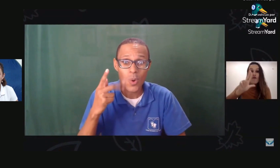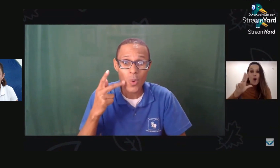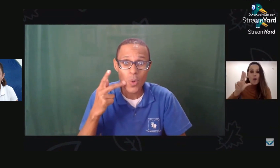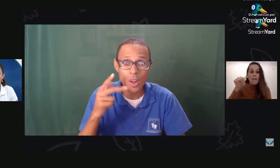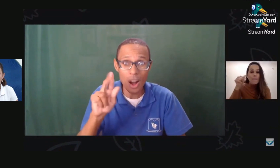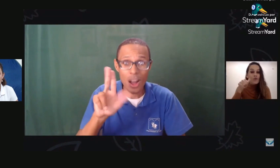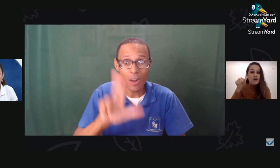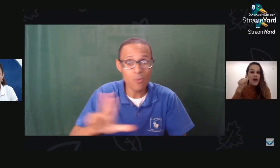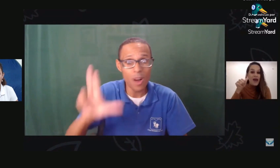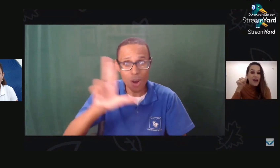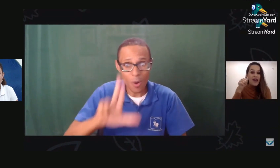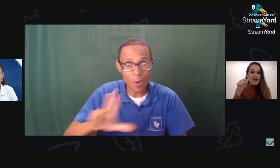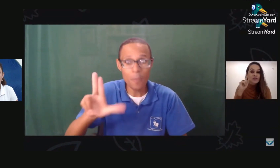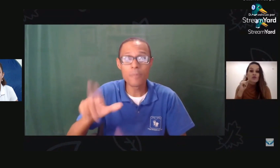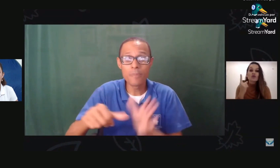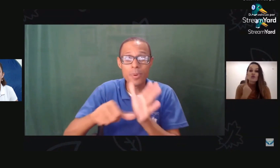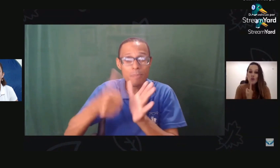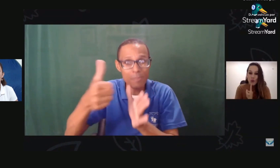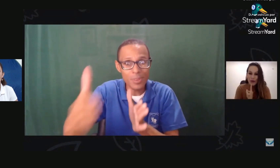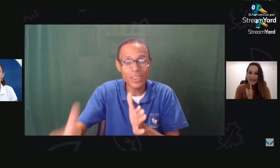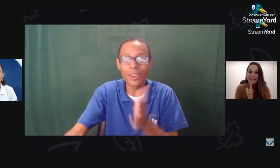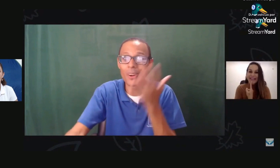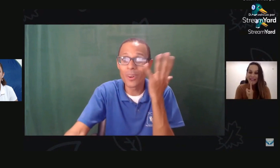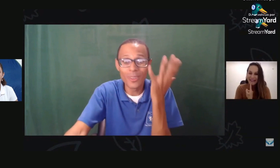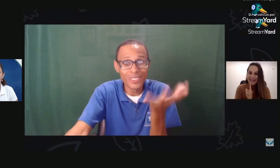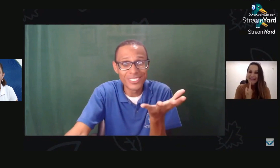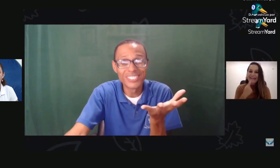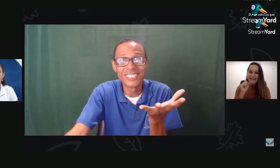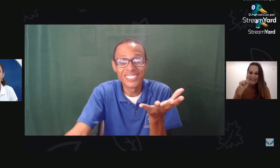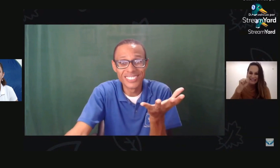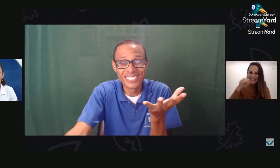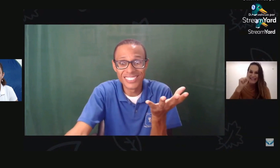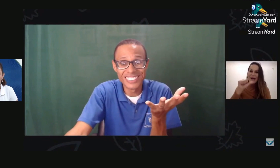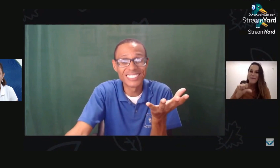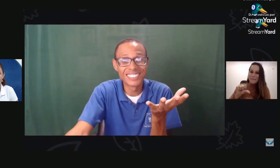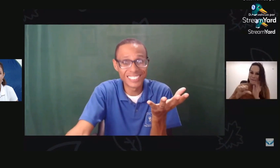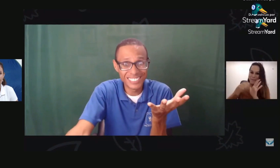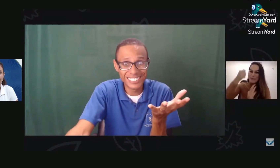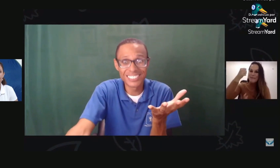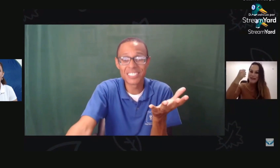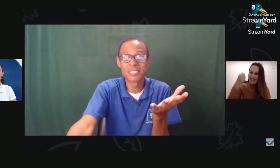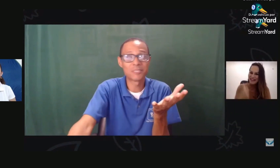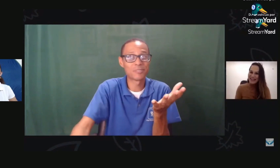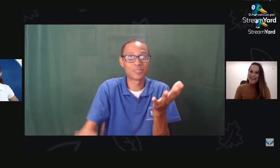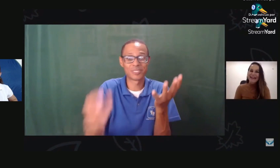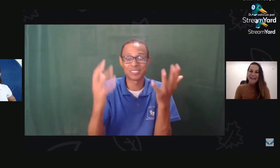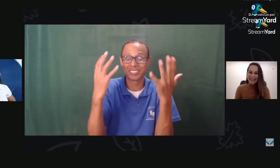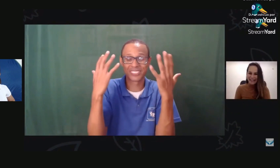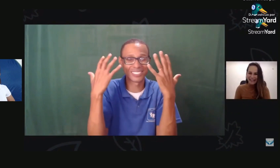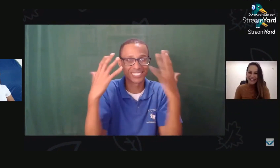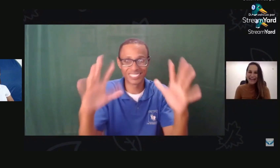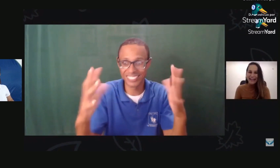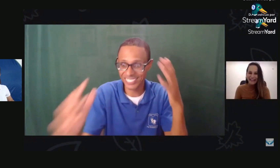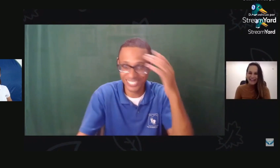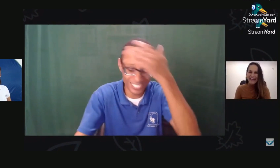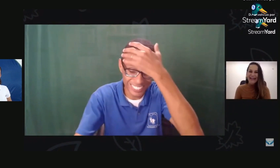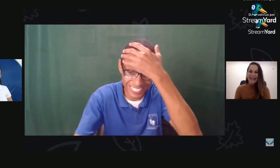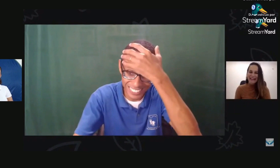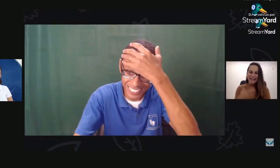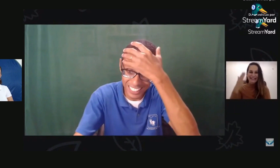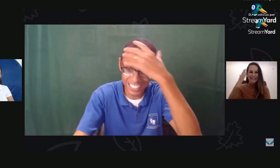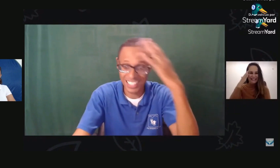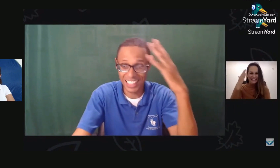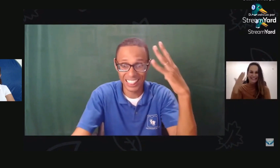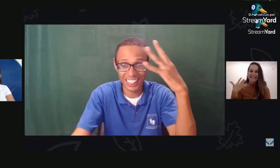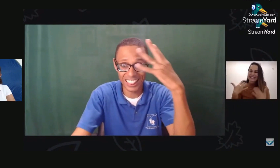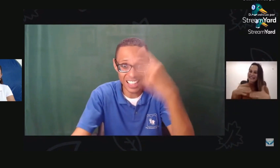primeira surda na UFAL, Reginaldo, primeira mulher surda na UFAL, doutora, isso mesmo. Parabéns, parabéns, mais